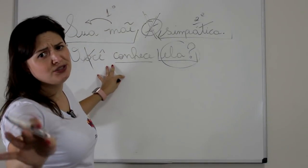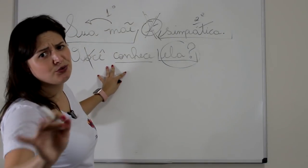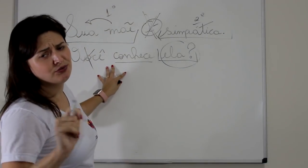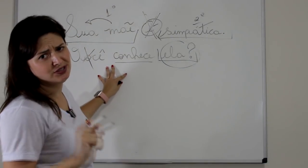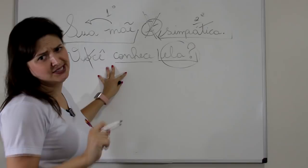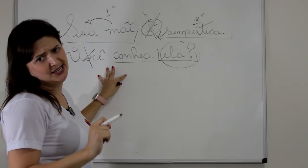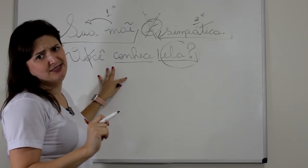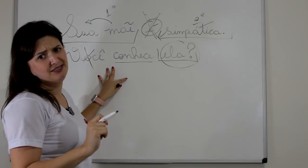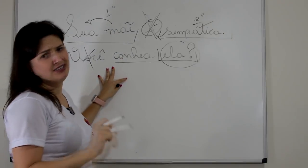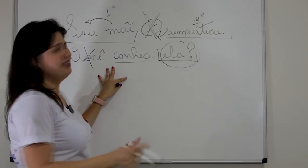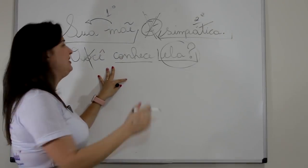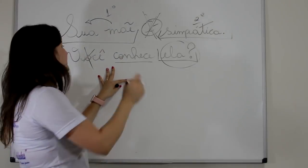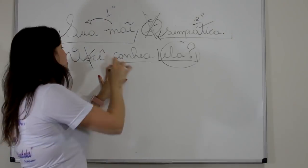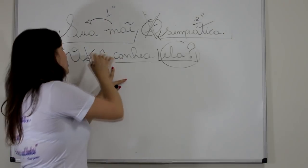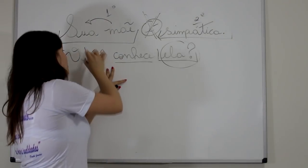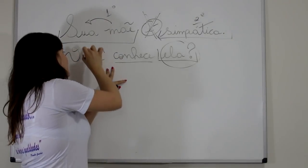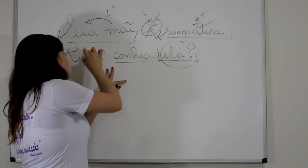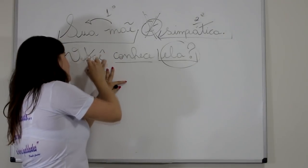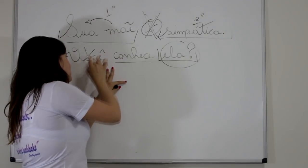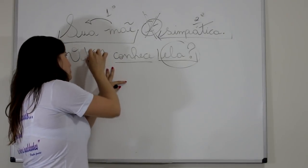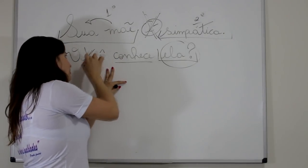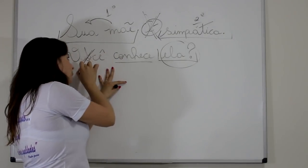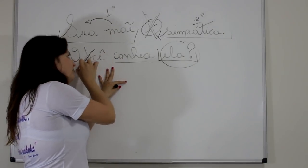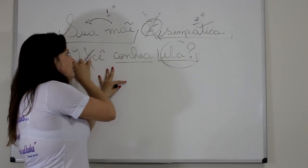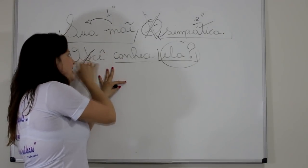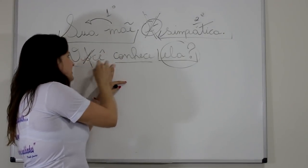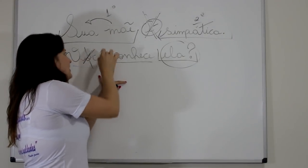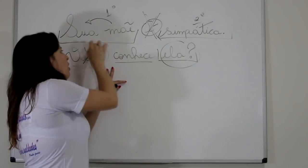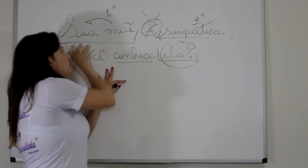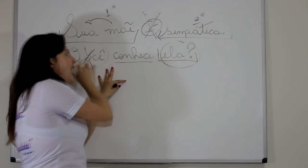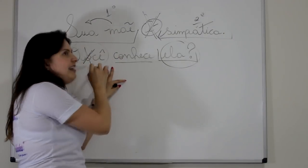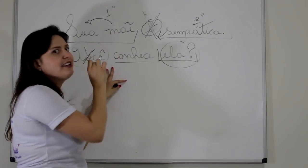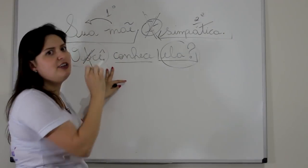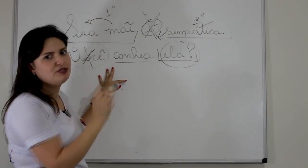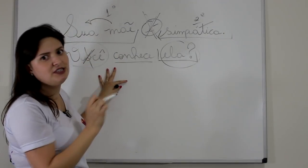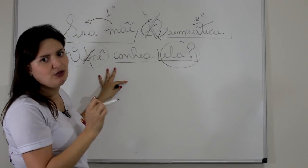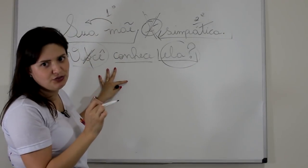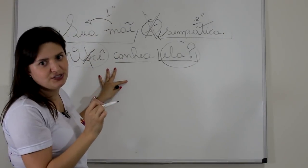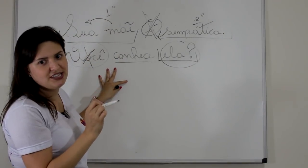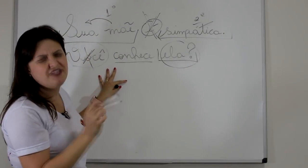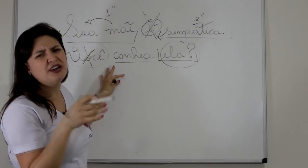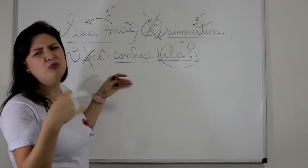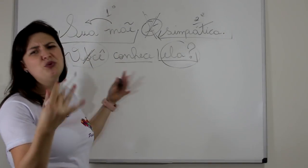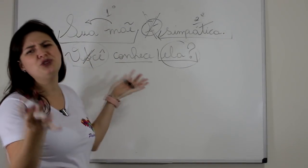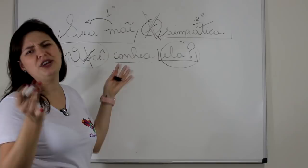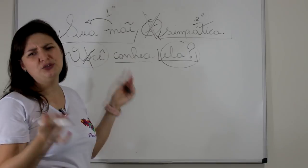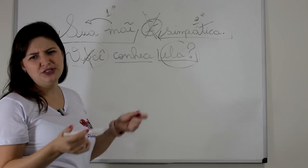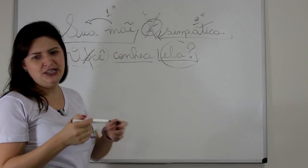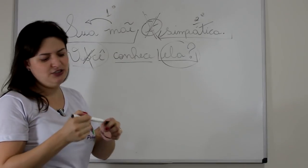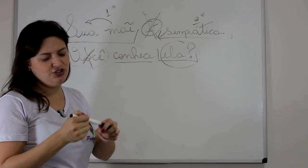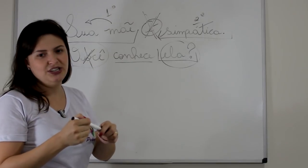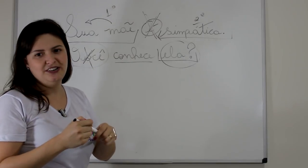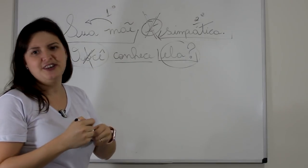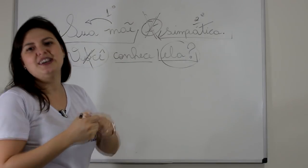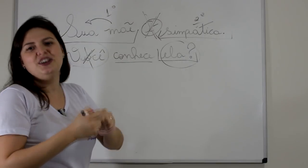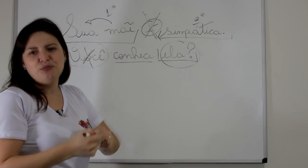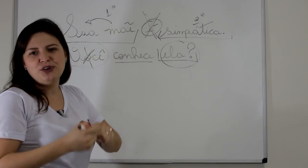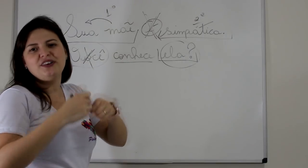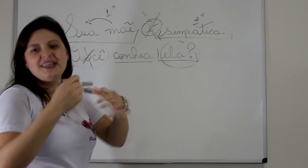com você. Então eu não preciso ressaltar aqui o sinal de você. Fica muito redundante. Fica que nem o português, sabe?